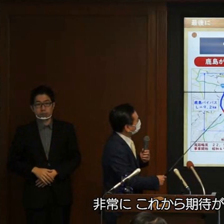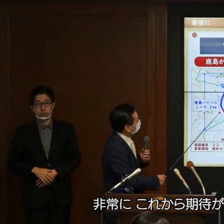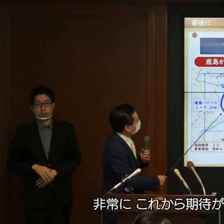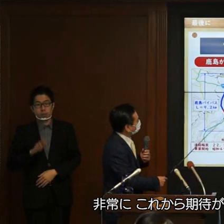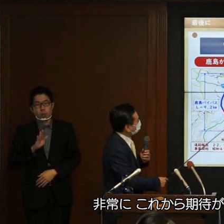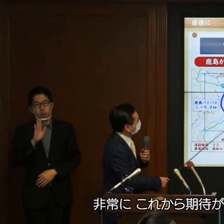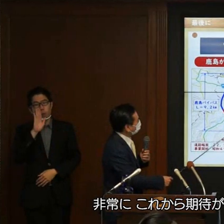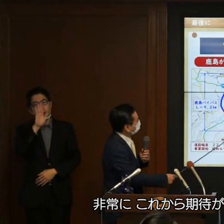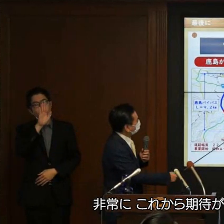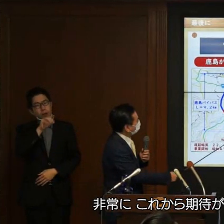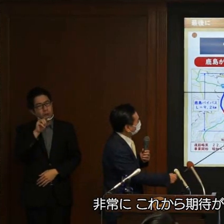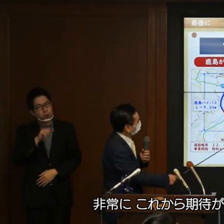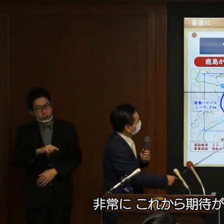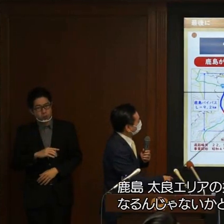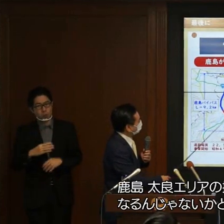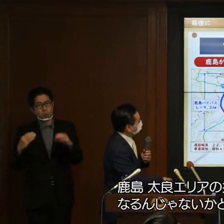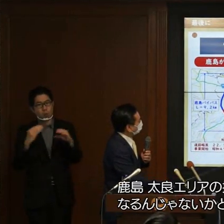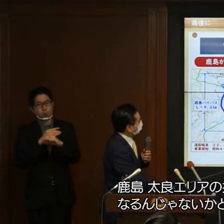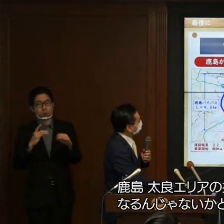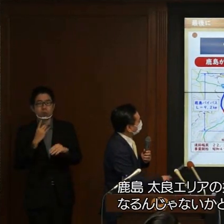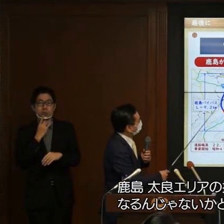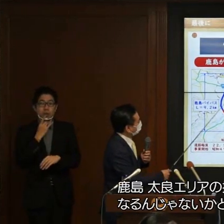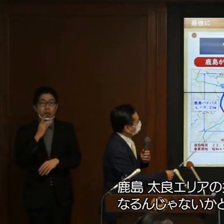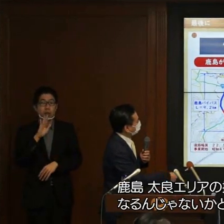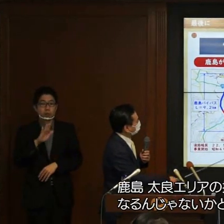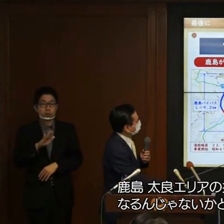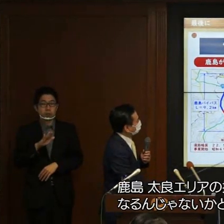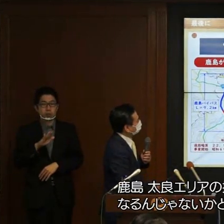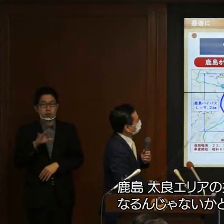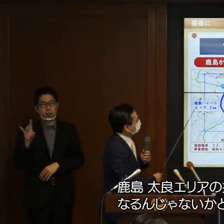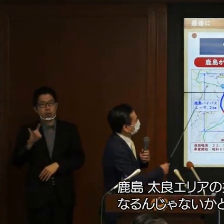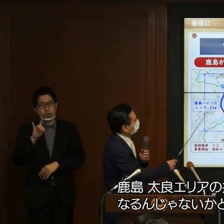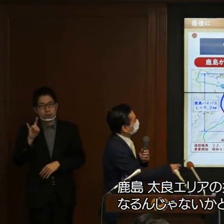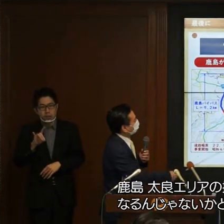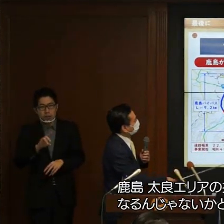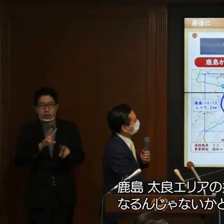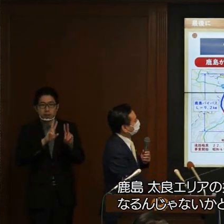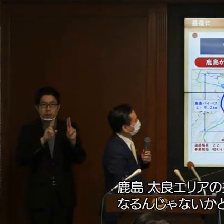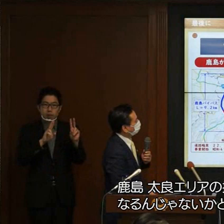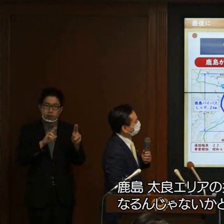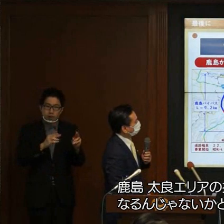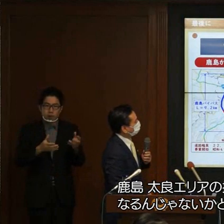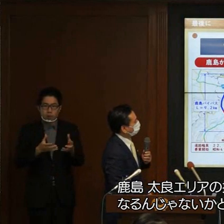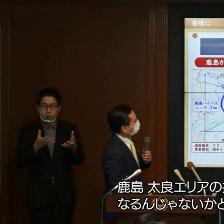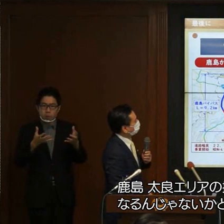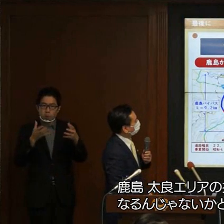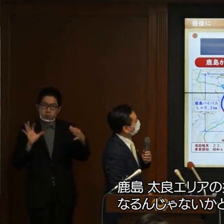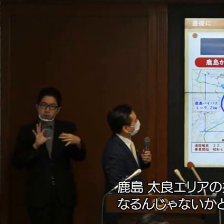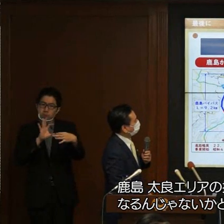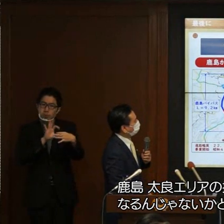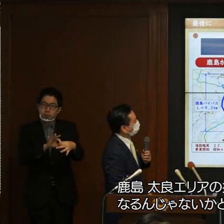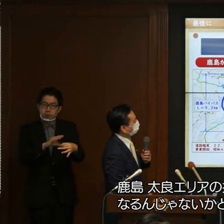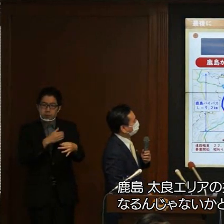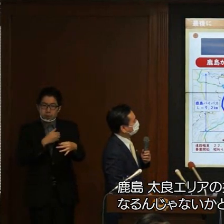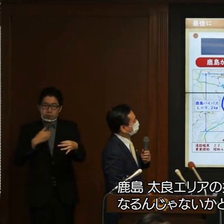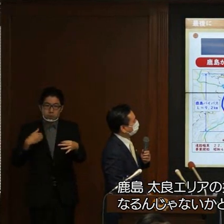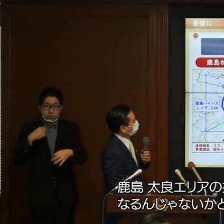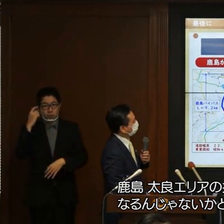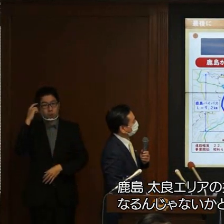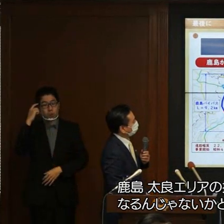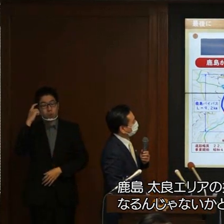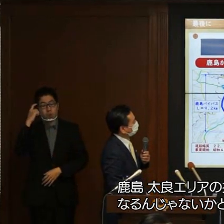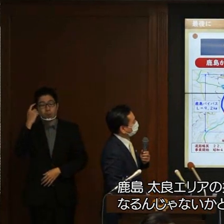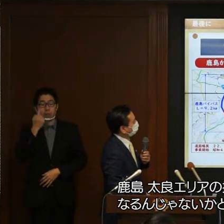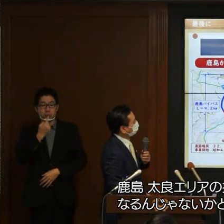これから期待ができるんじゃないかな、鹿島多良エリアのですね、振興になるんじゃないかなというふうに思っております